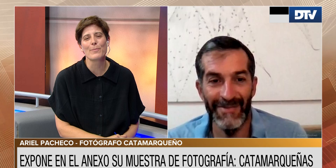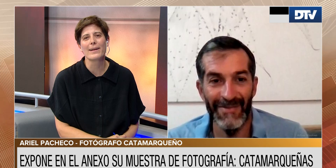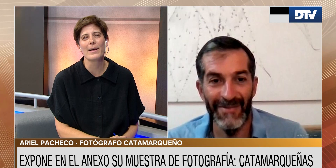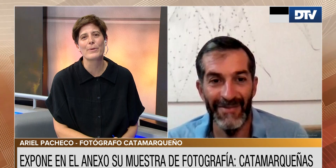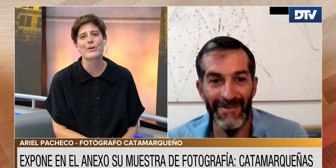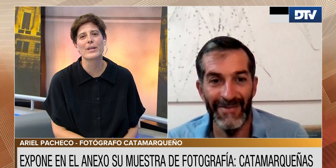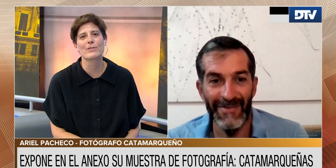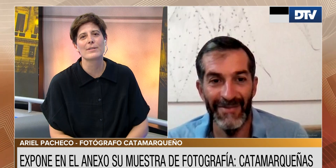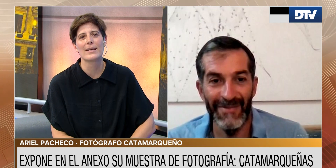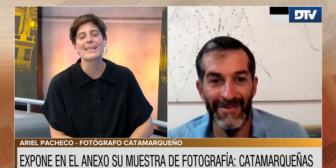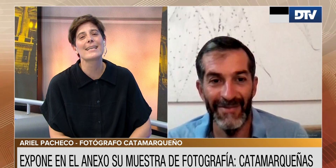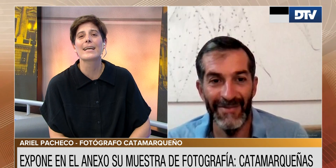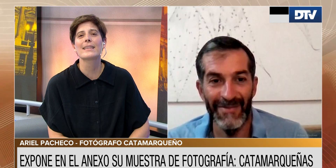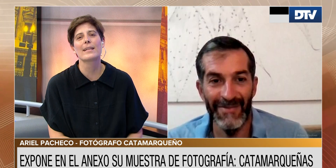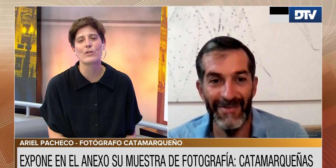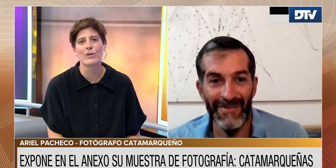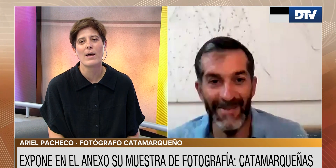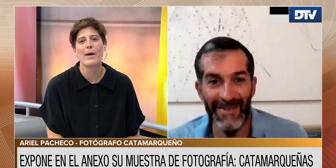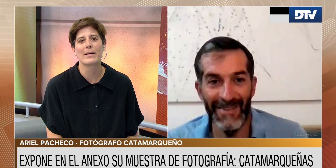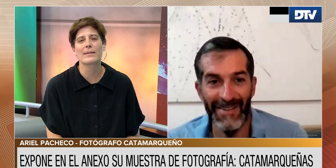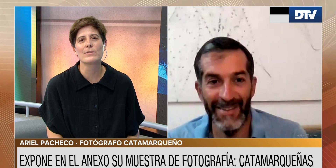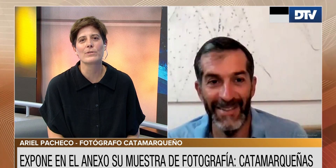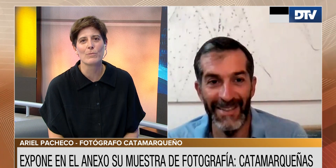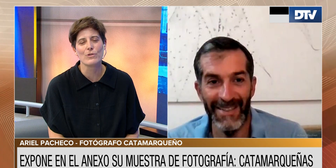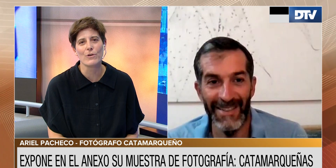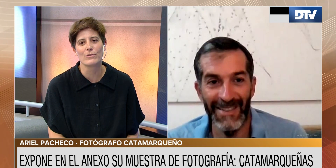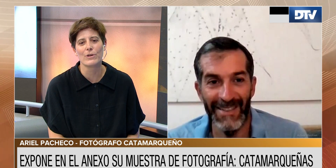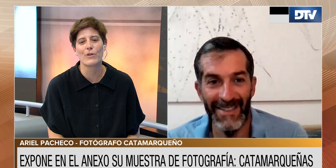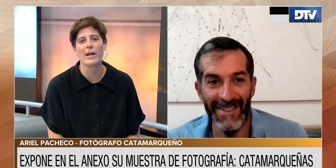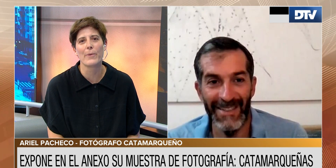de Catamarca, pero que nos acercan tanto a partir de estos